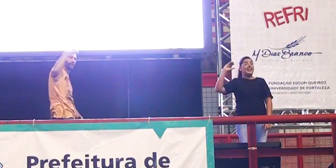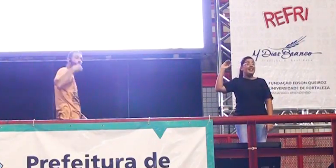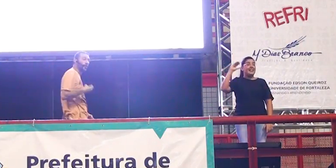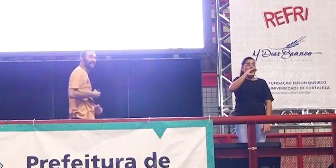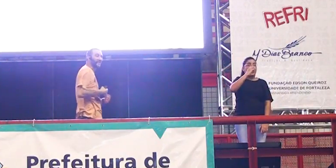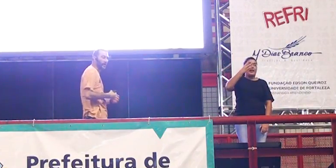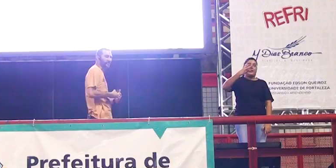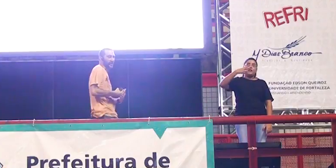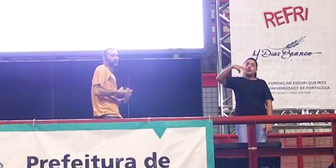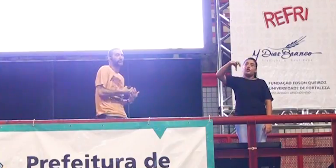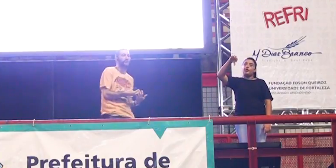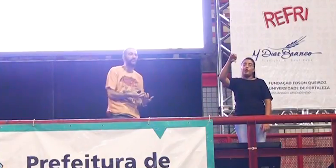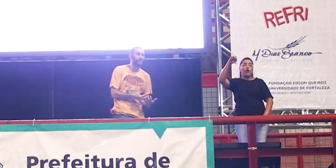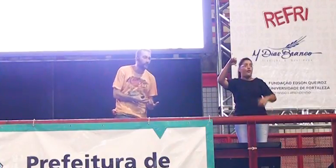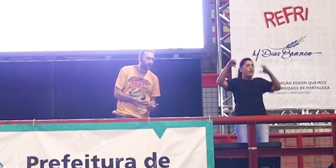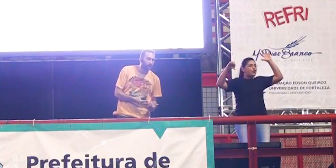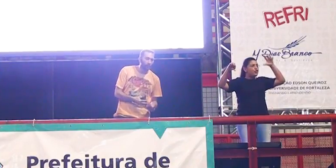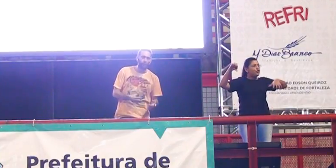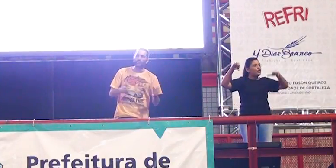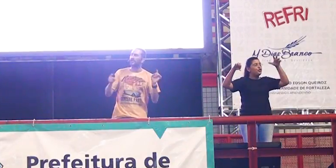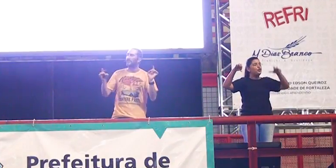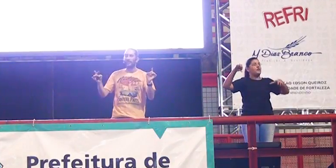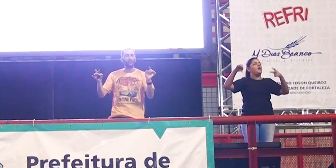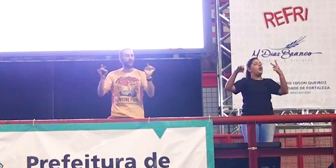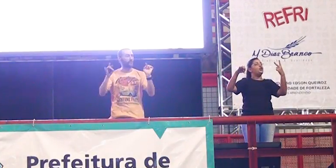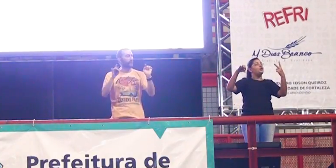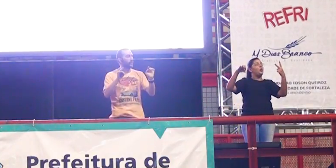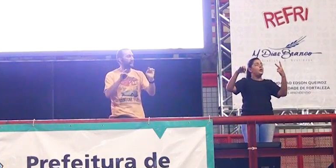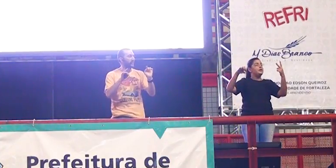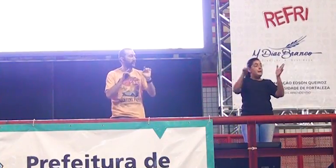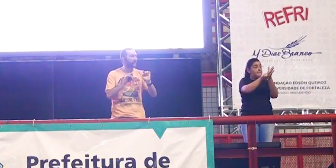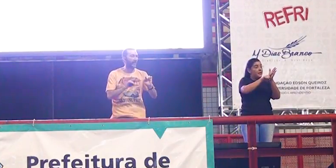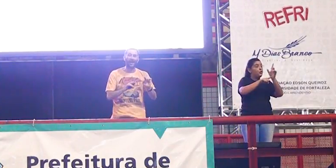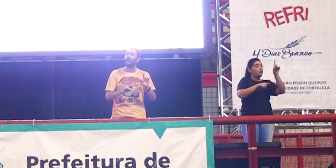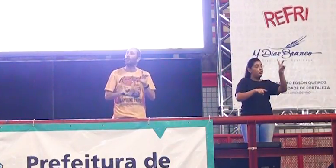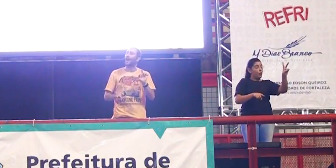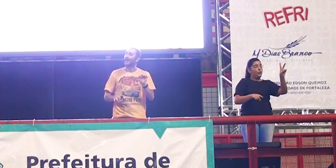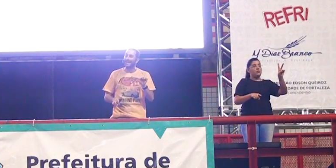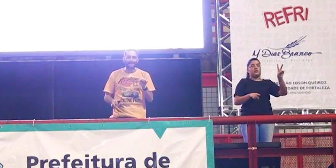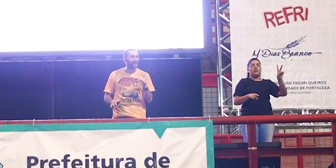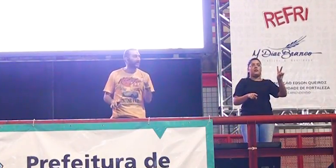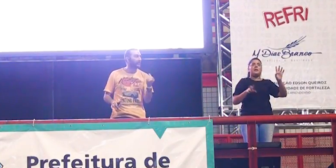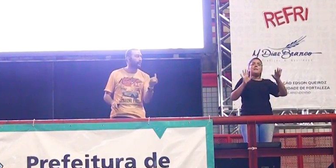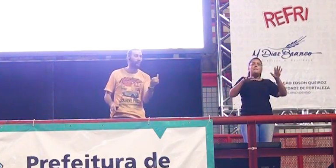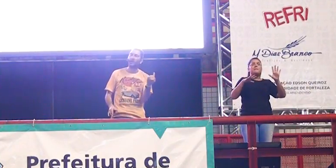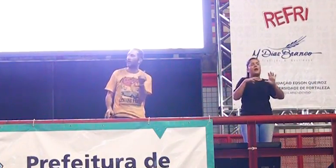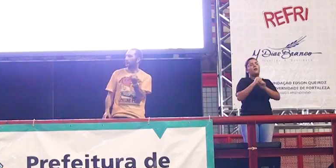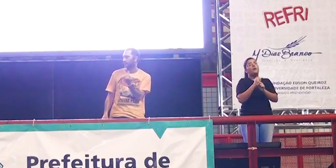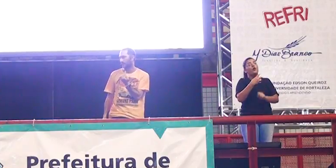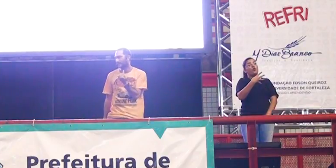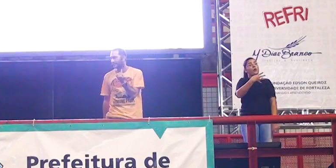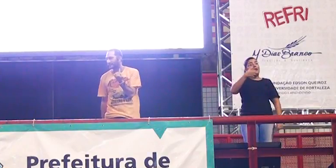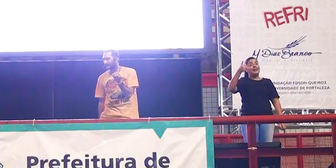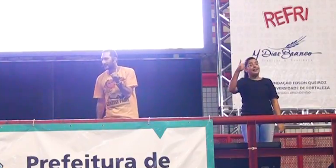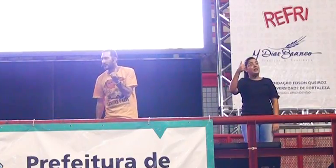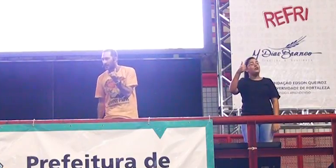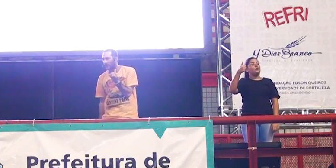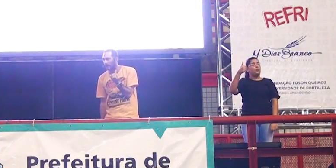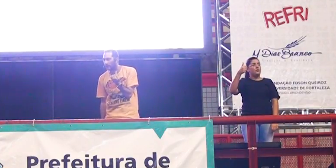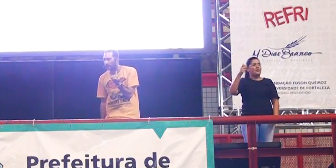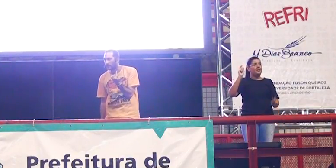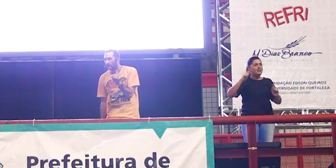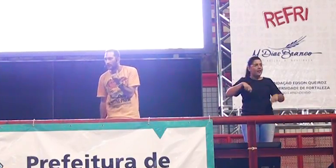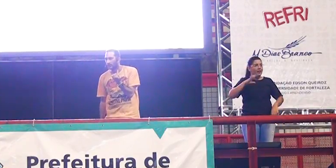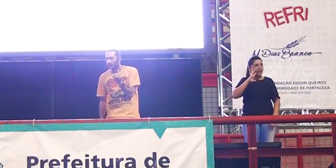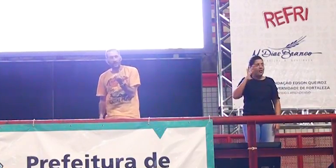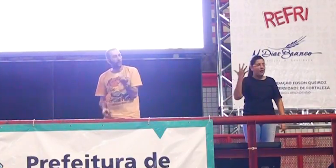durante o inverno 2 graus negativos, eu estou te dizendo que a temperatura vai oscilar a 41 graus. Pô. Está